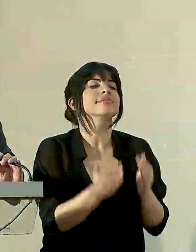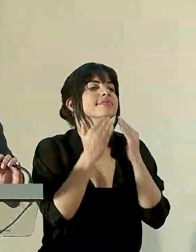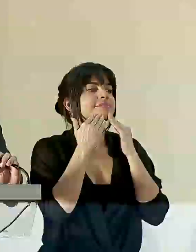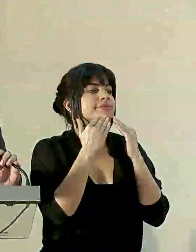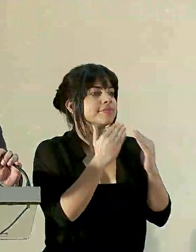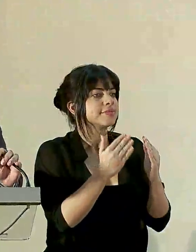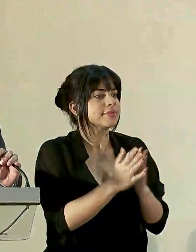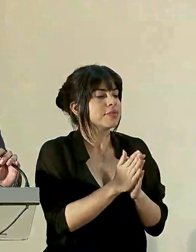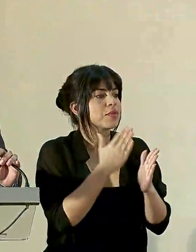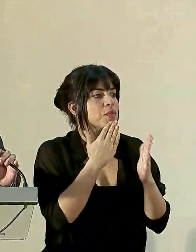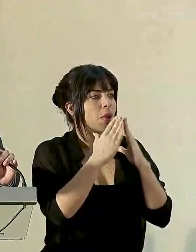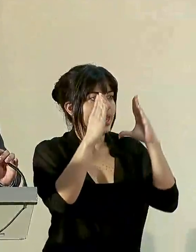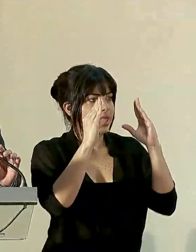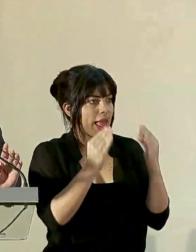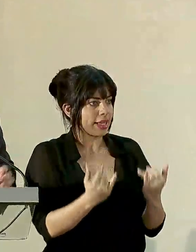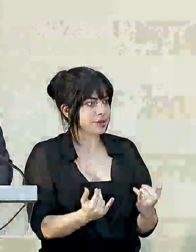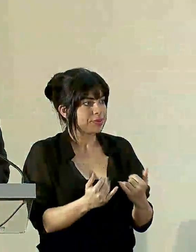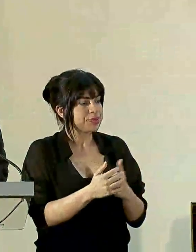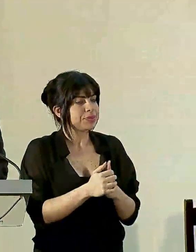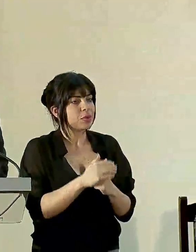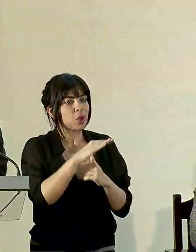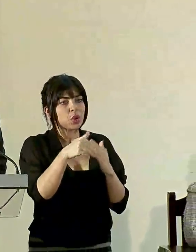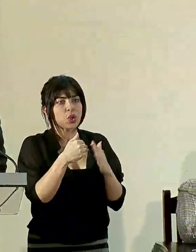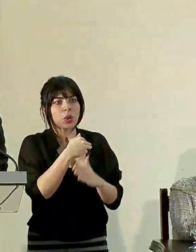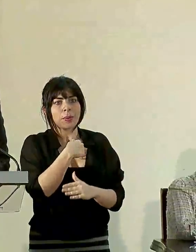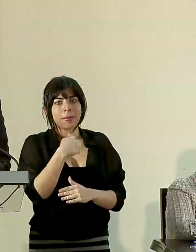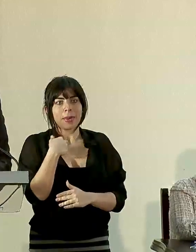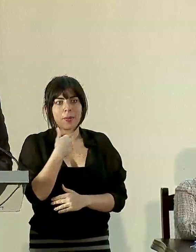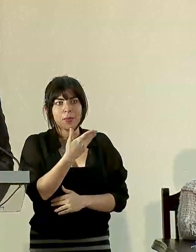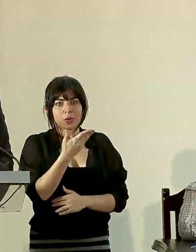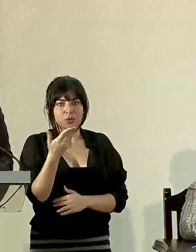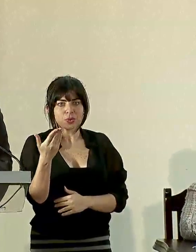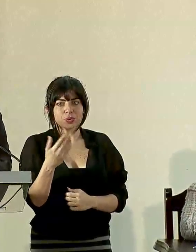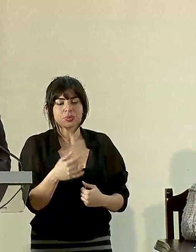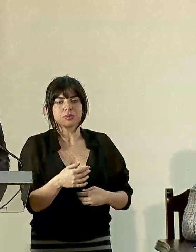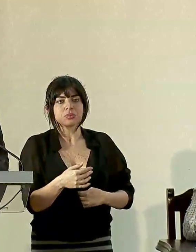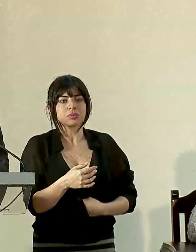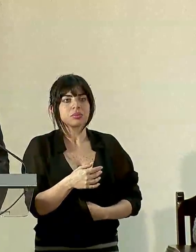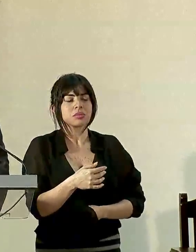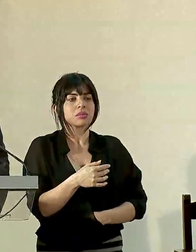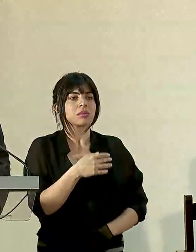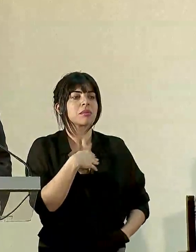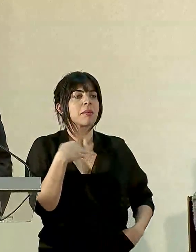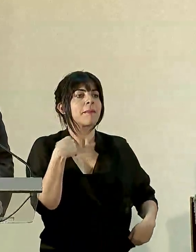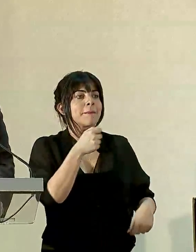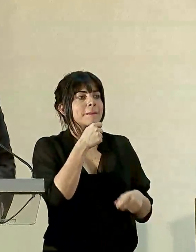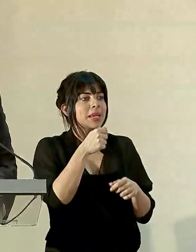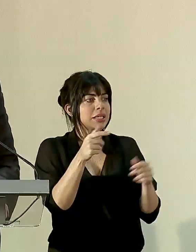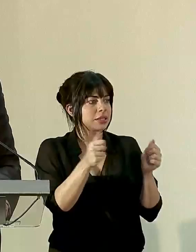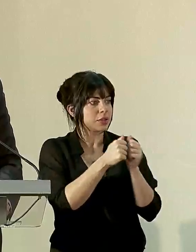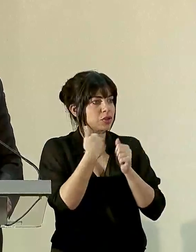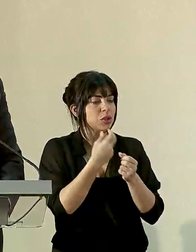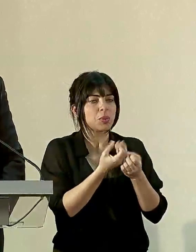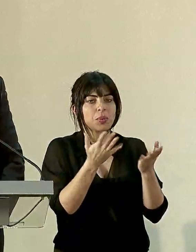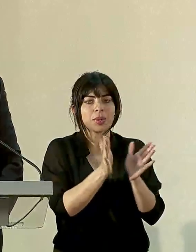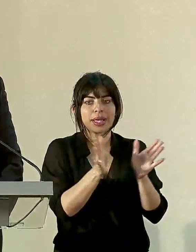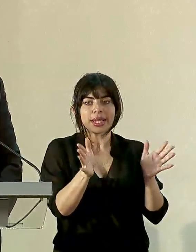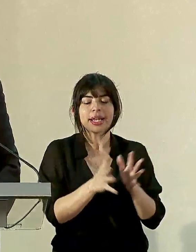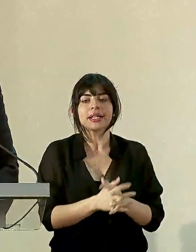Gracias y muy buenas tardes ya a todos los miembros y a todas las miembros de la prensa que nos acompañan, al público en